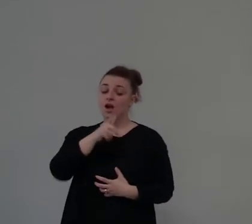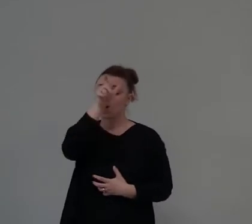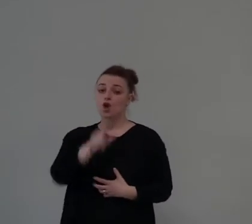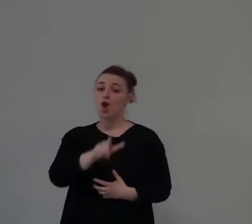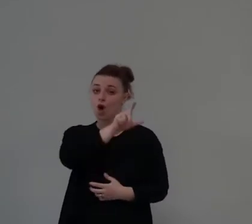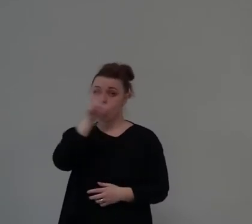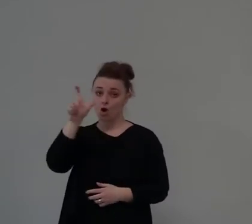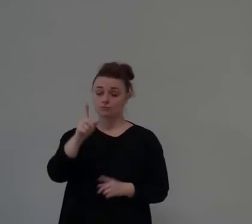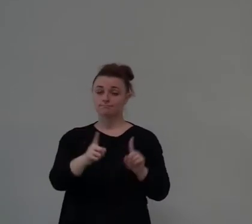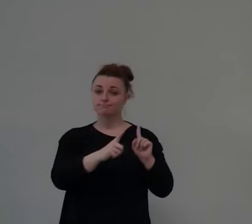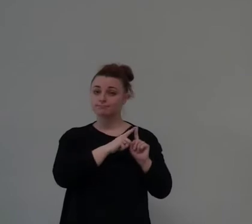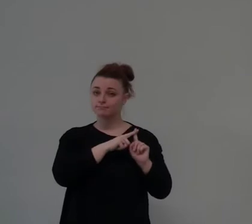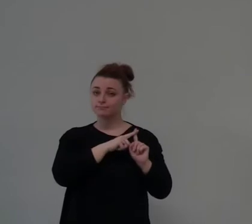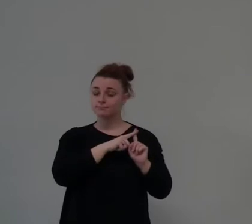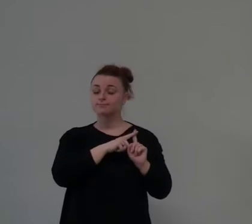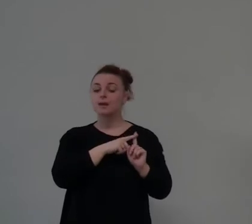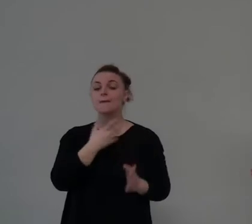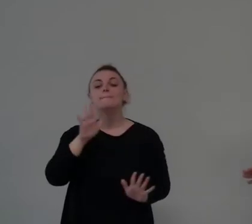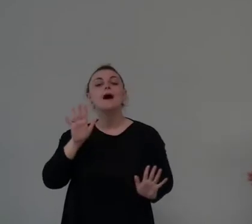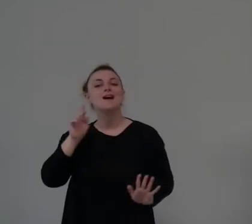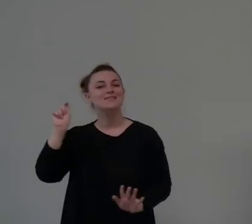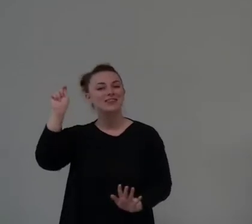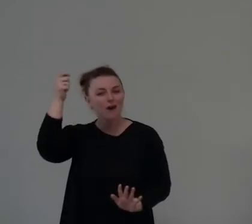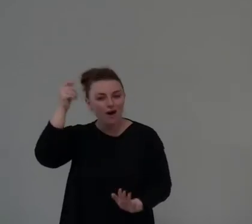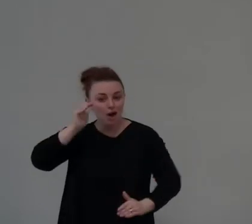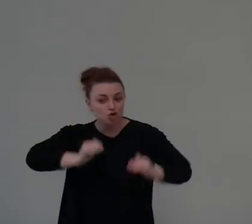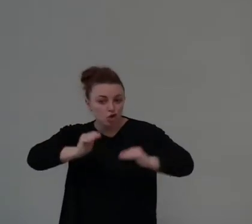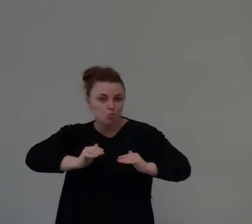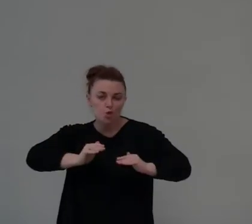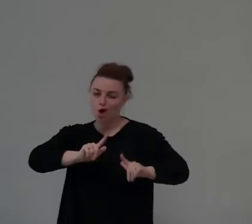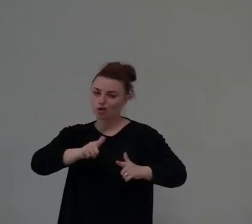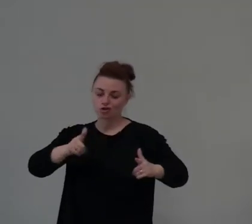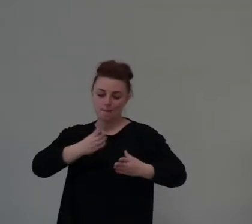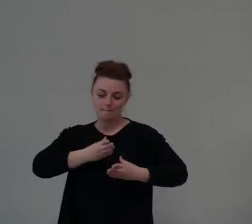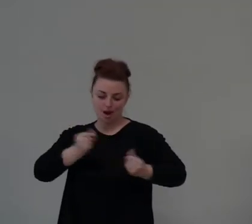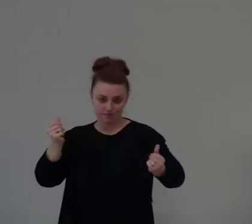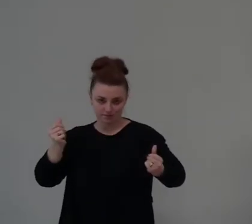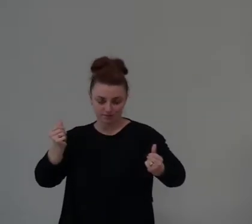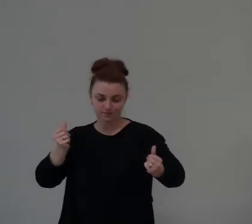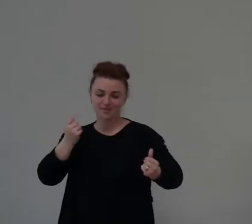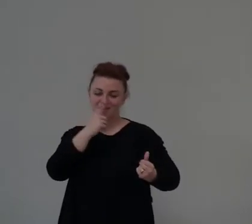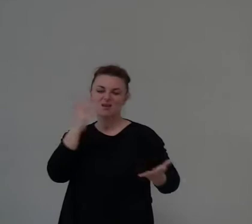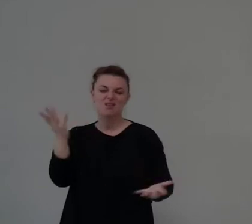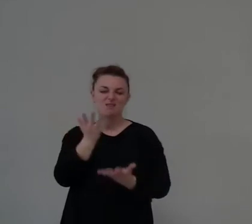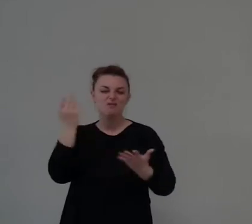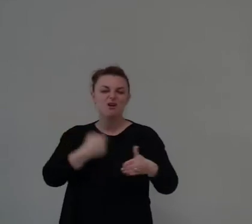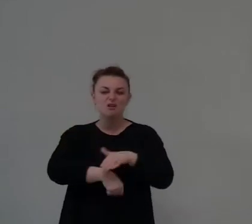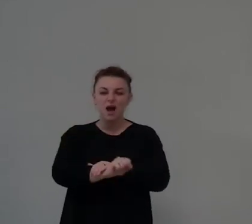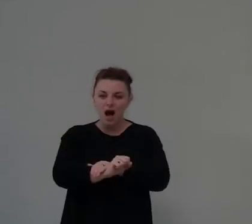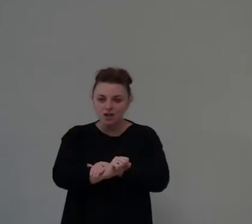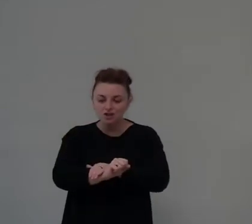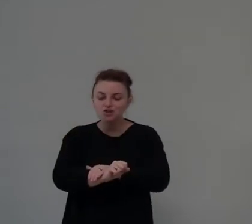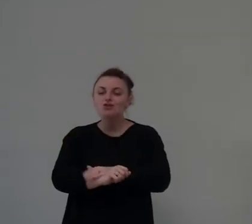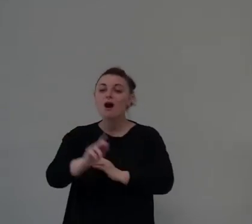la vittoria non era più in dubbio. È come se una squadra di calcio avesse vinto